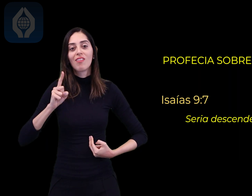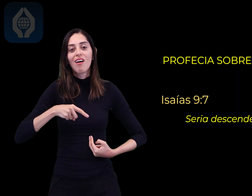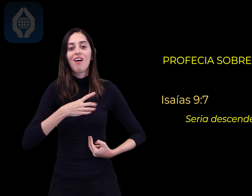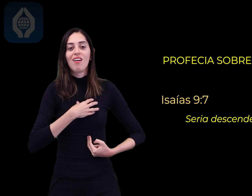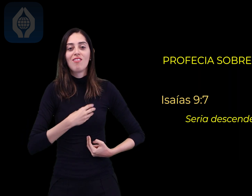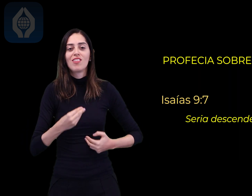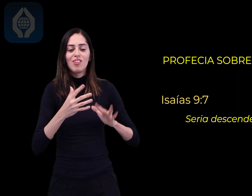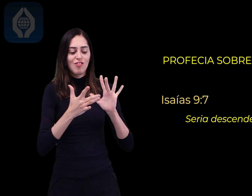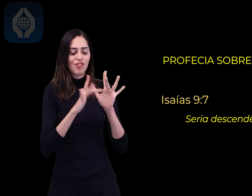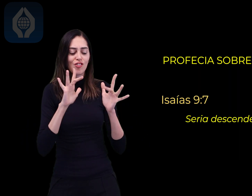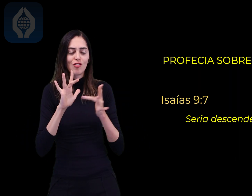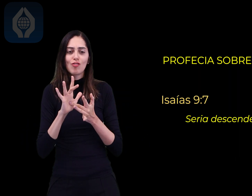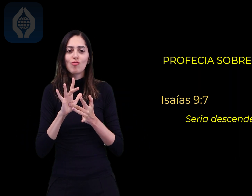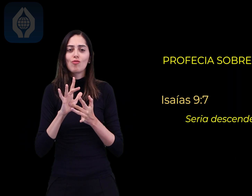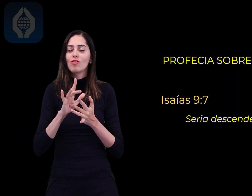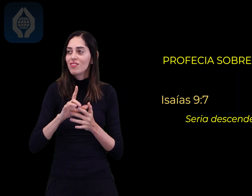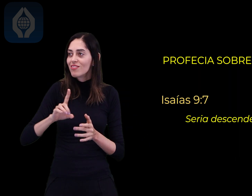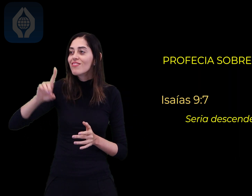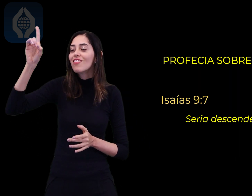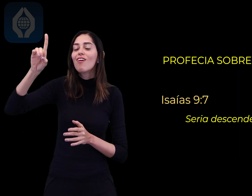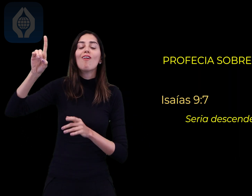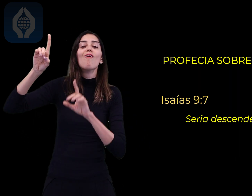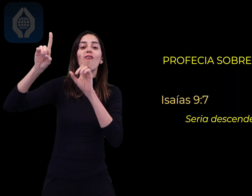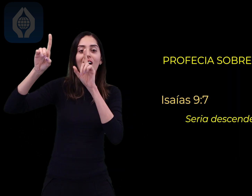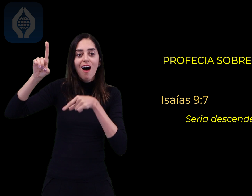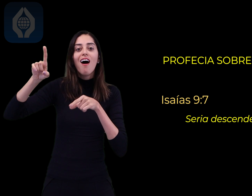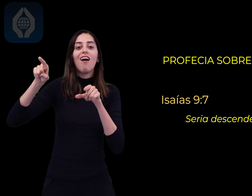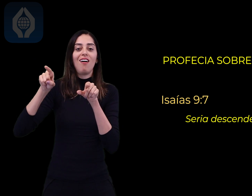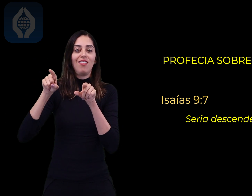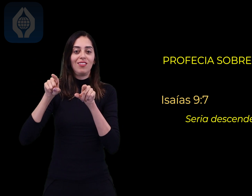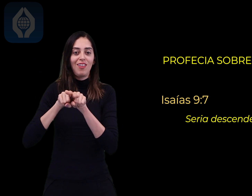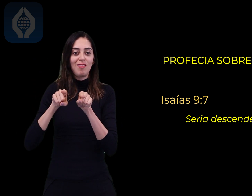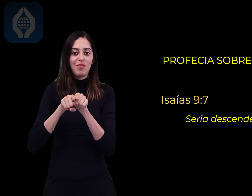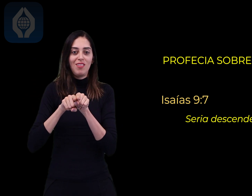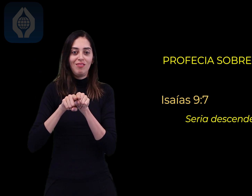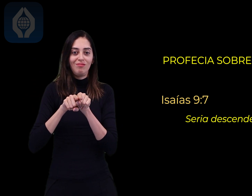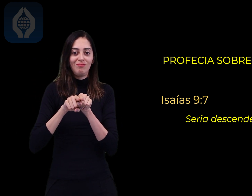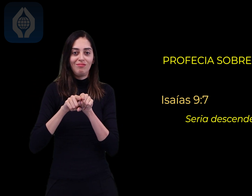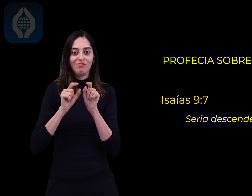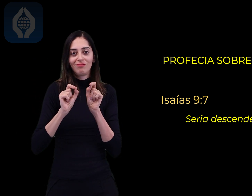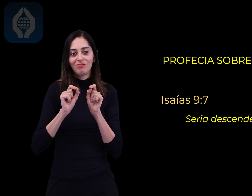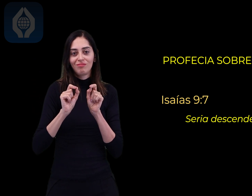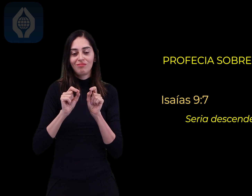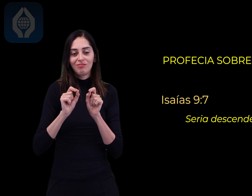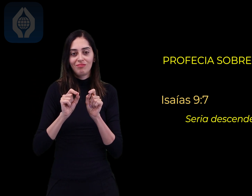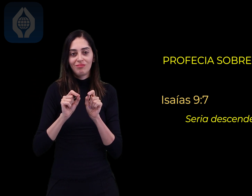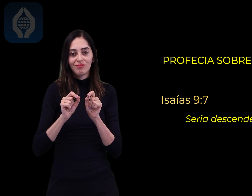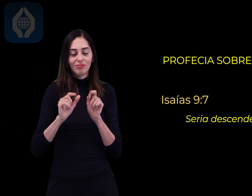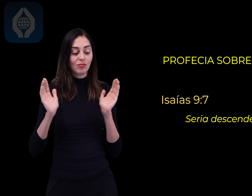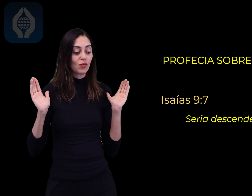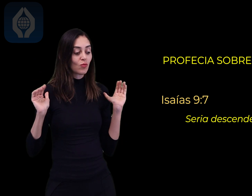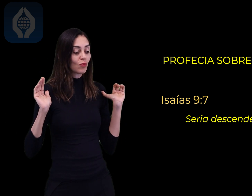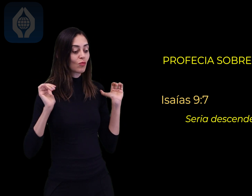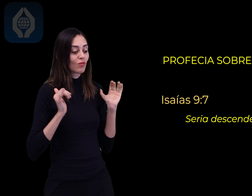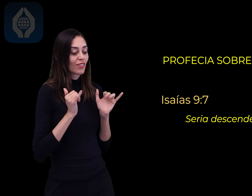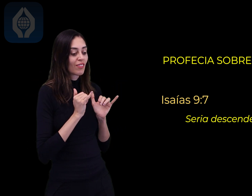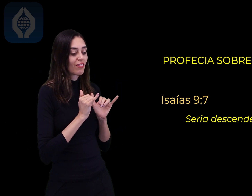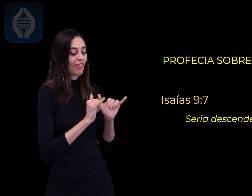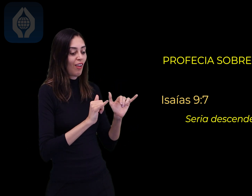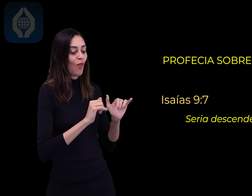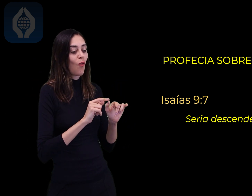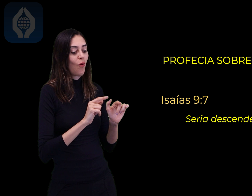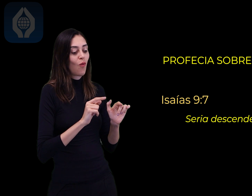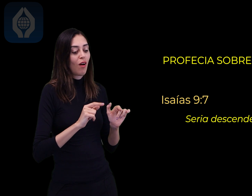Maria que, em virtude de o libertador ser um descendente direto do rei Davi, ele seria rei sobre